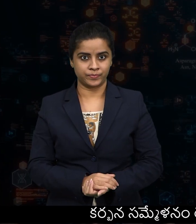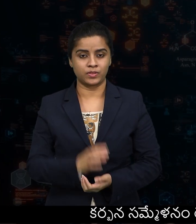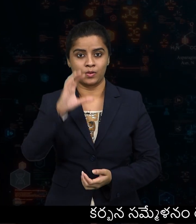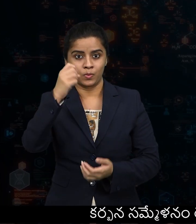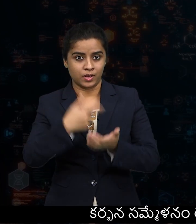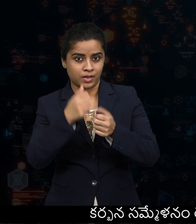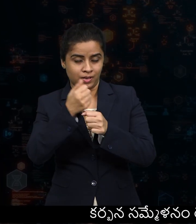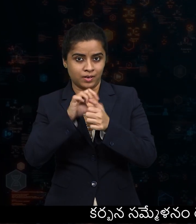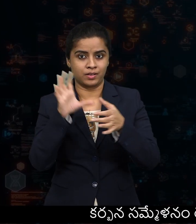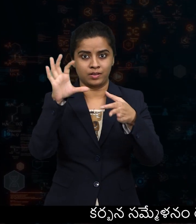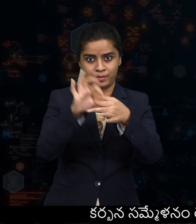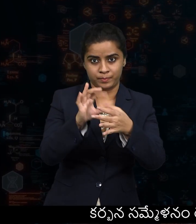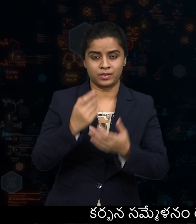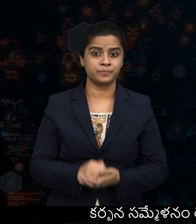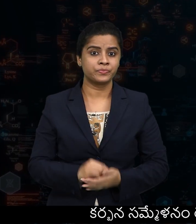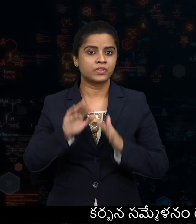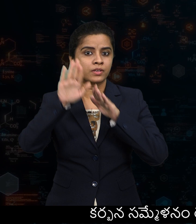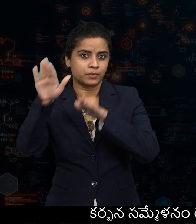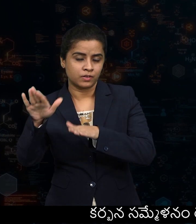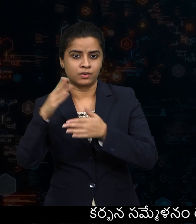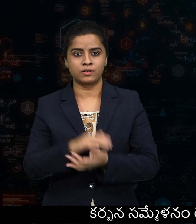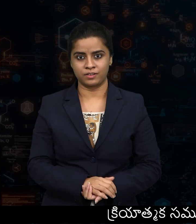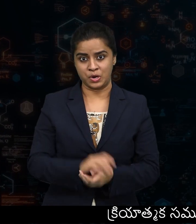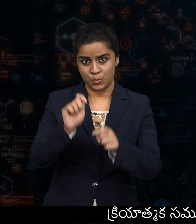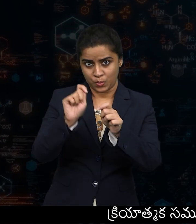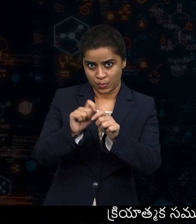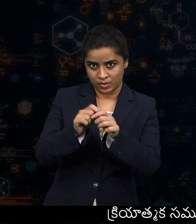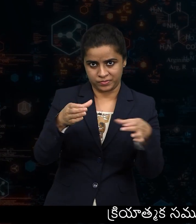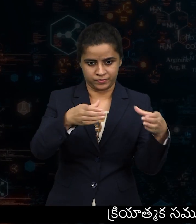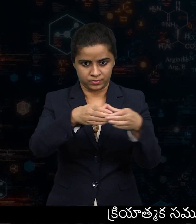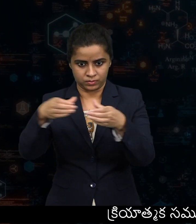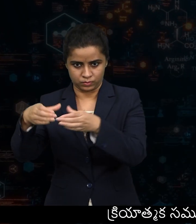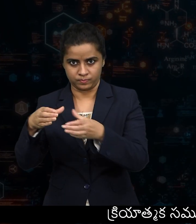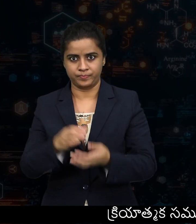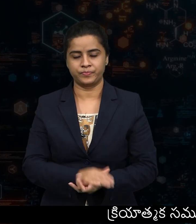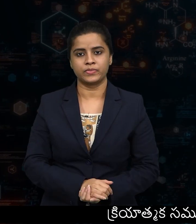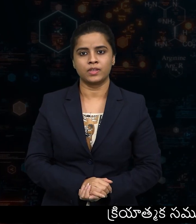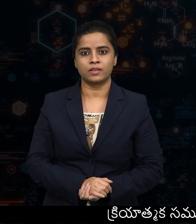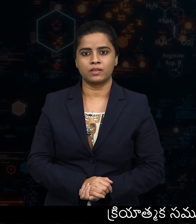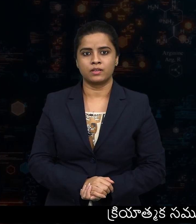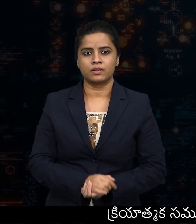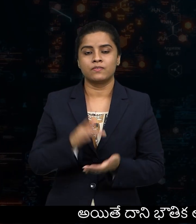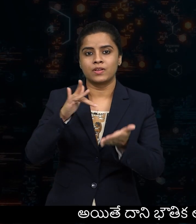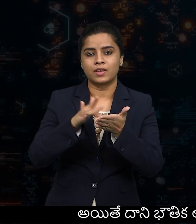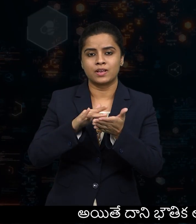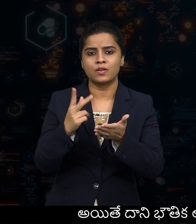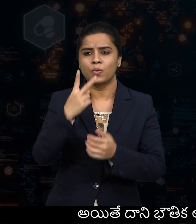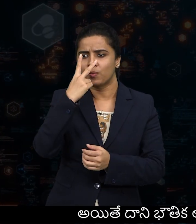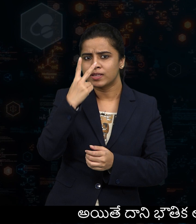కర్బన సమ్మేళనం యొక్క రసాయన లక్షణాలు దాని క్రియాత్మక సమూహంపై ఆధారపడి ఉంటాయి. అయితే దాని